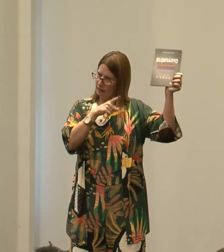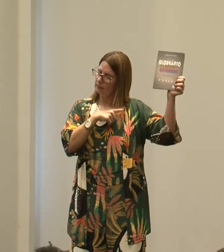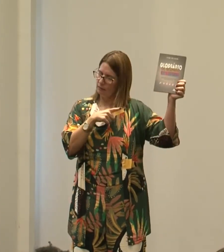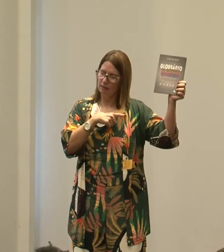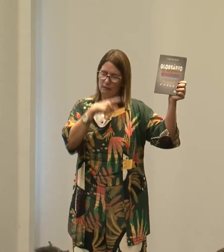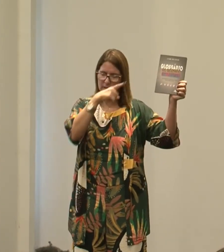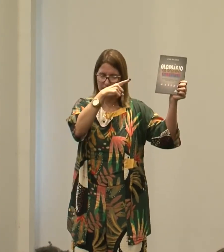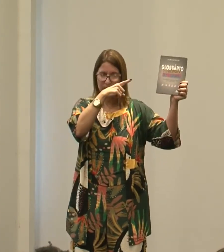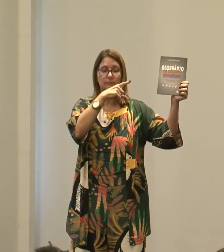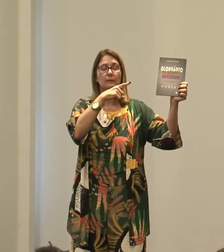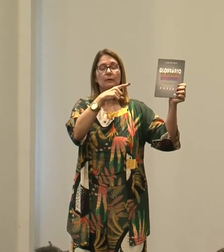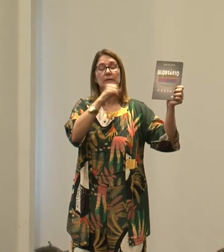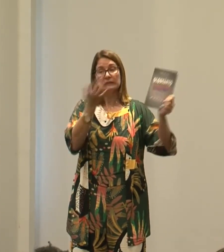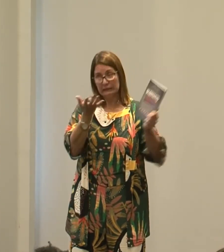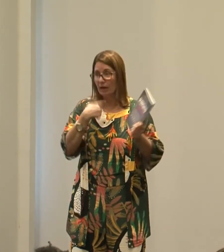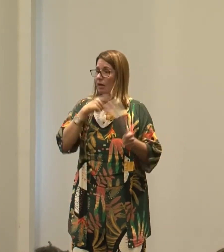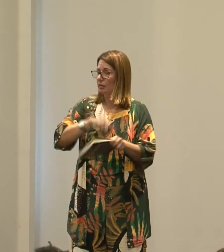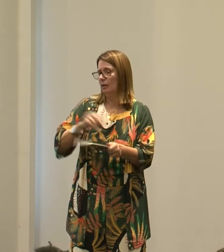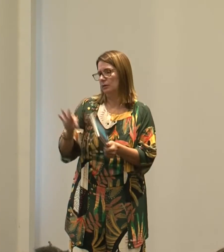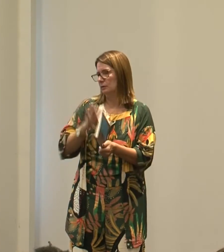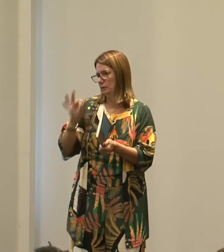na feirinha, já está lá.